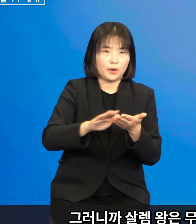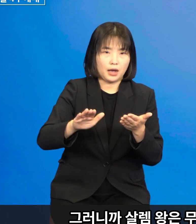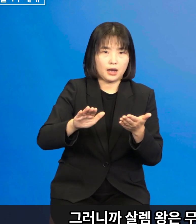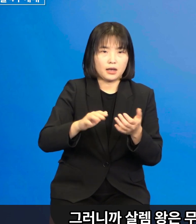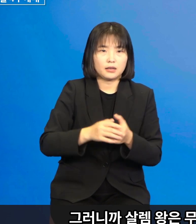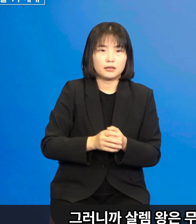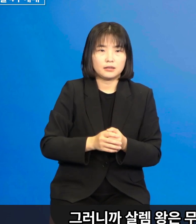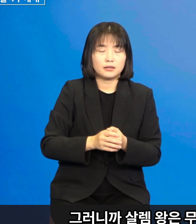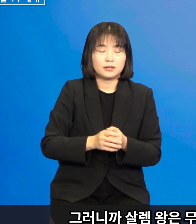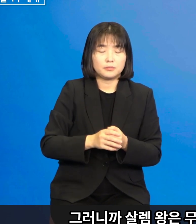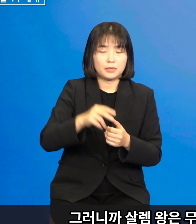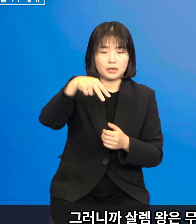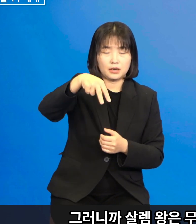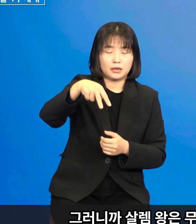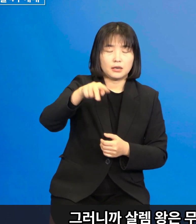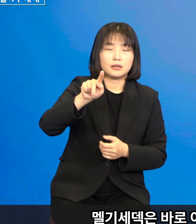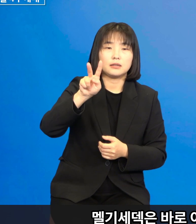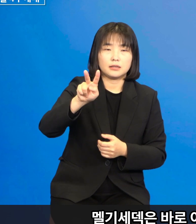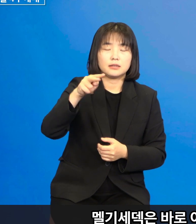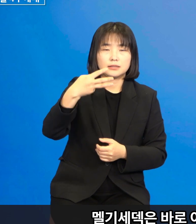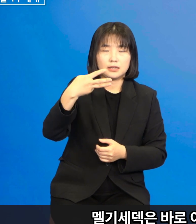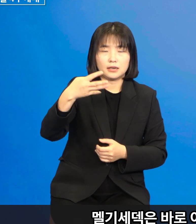의미예요? 평화의 왕이죠.